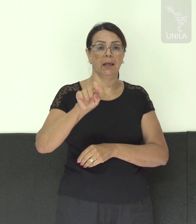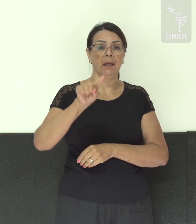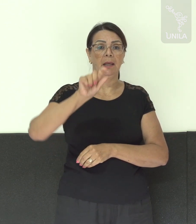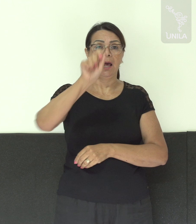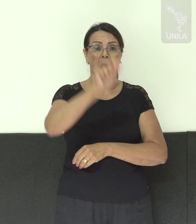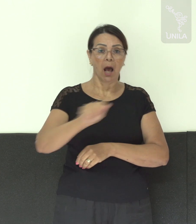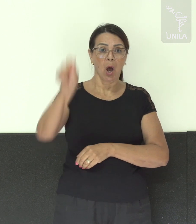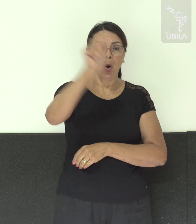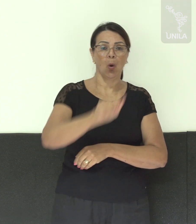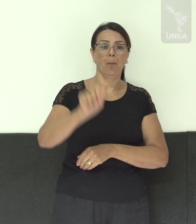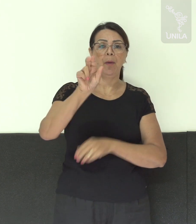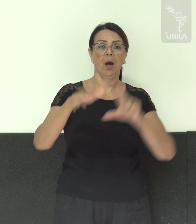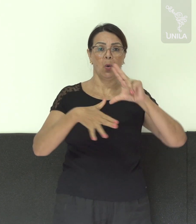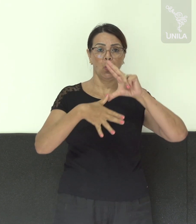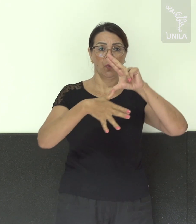prai@unila.edu.br,